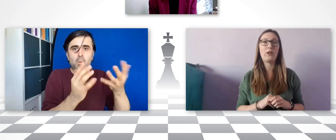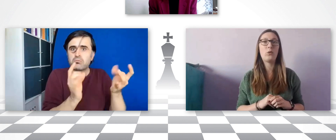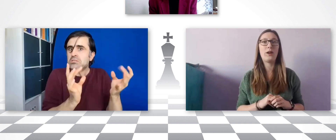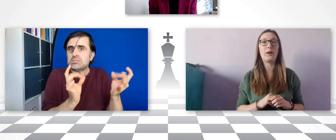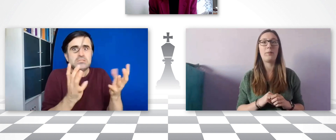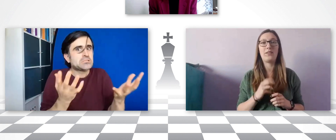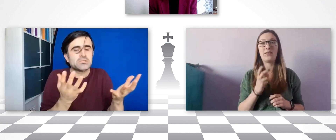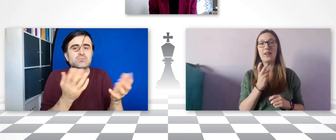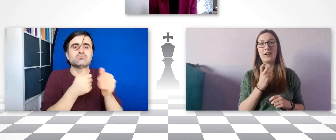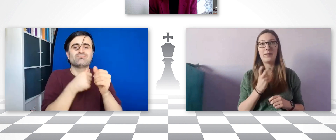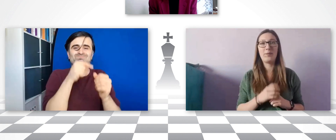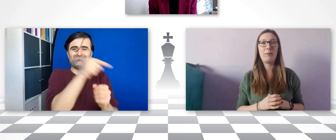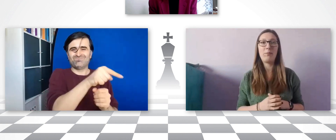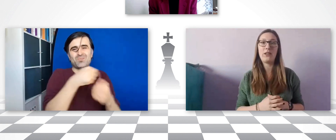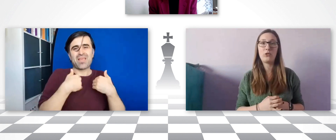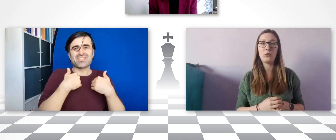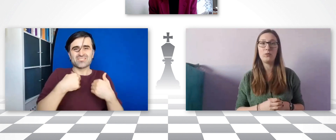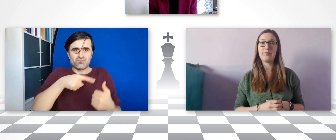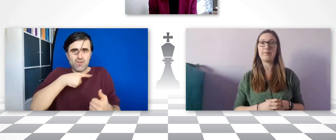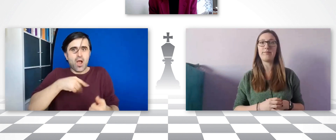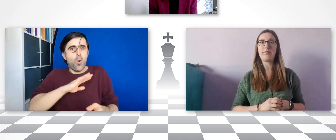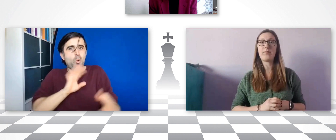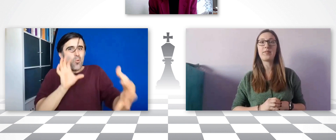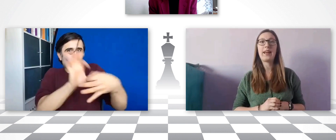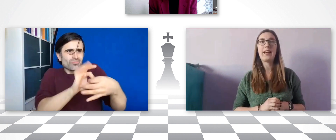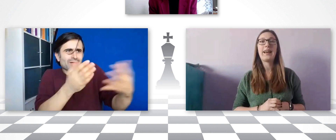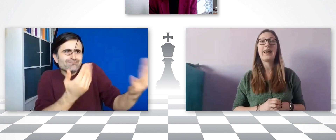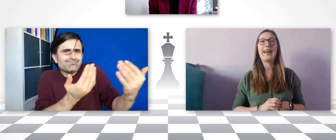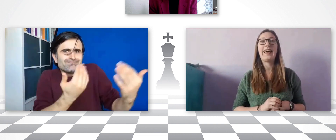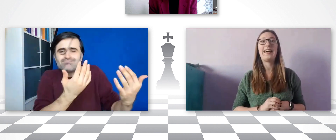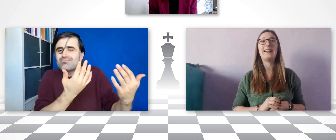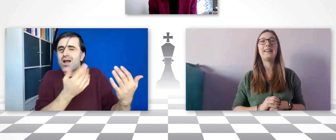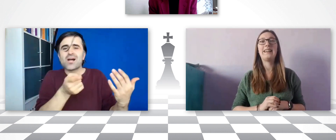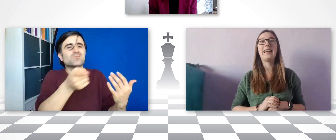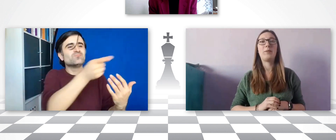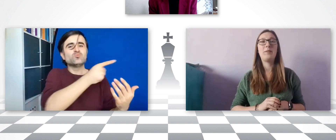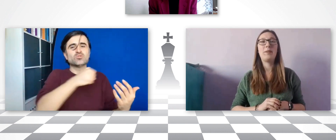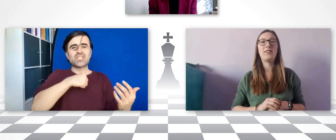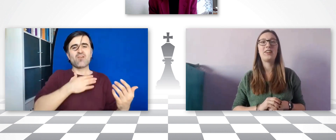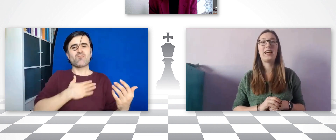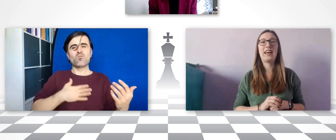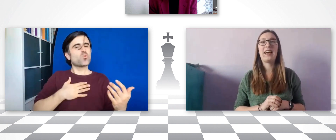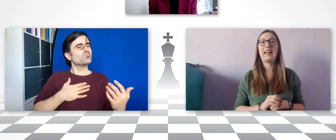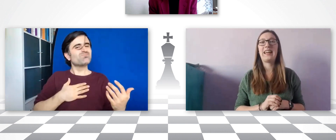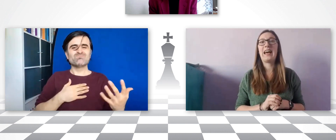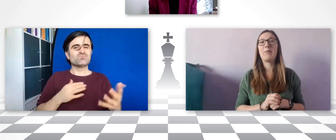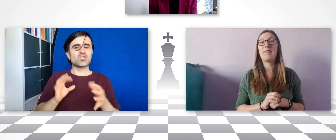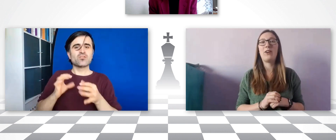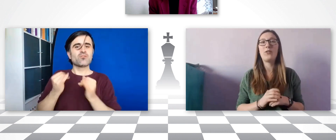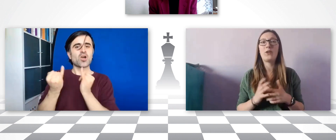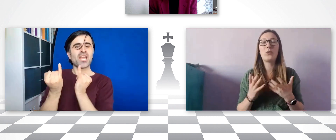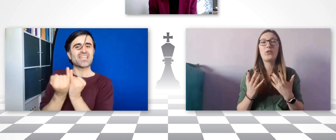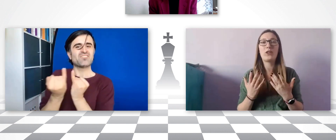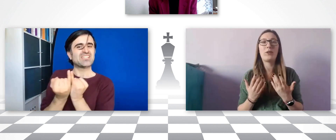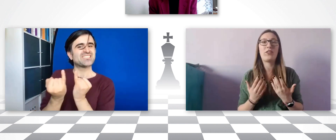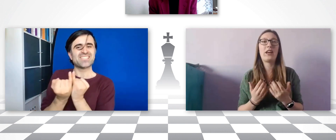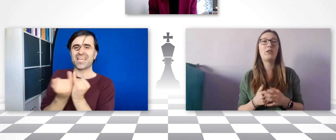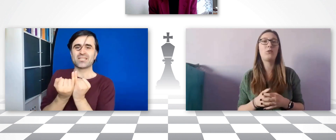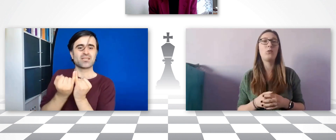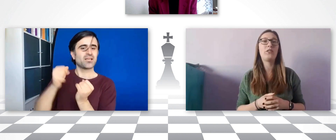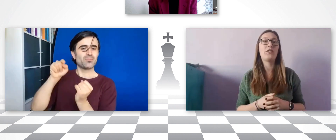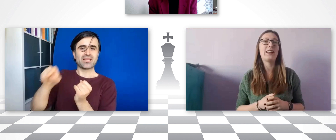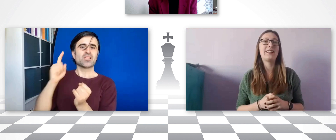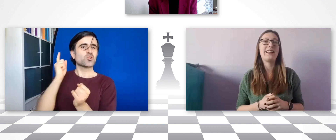en veel met liplezen doen. En met die mensen hebben wij ook wel contact, maar